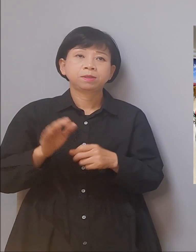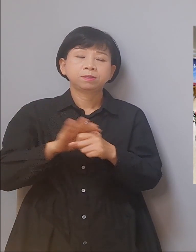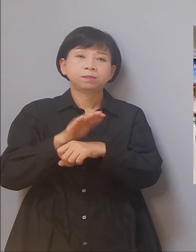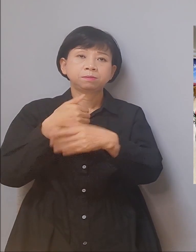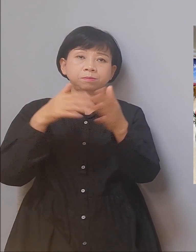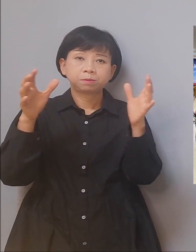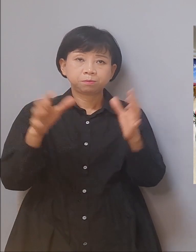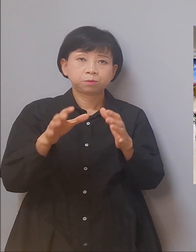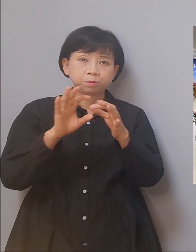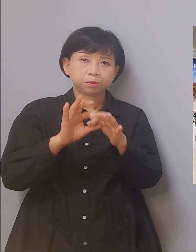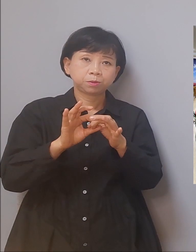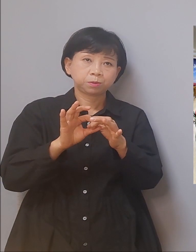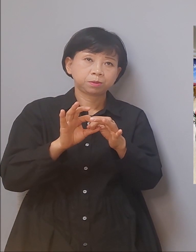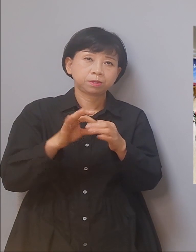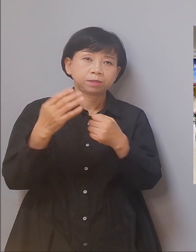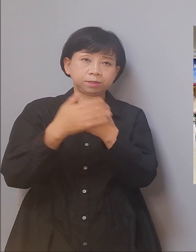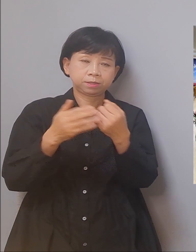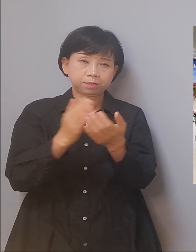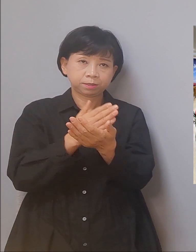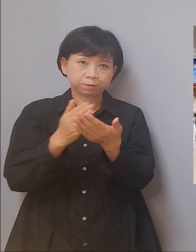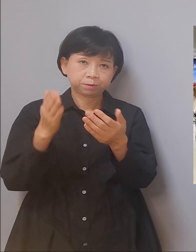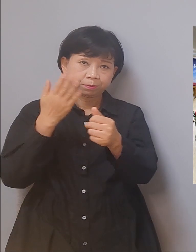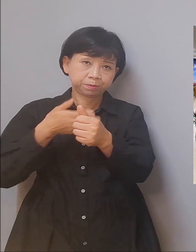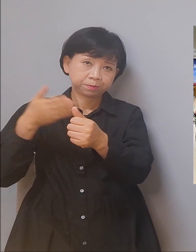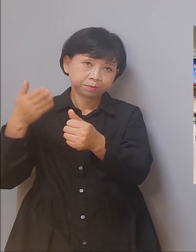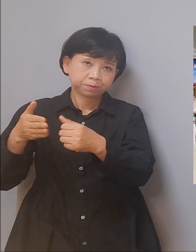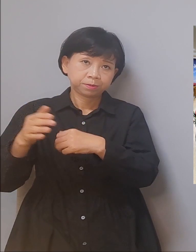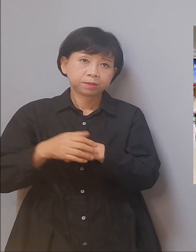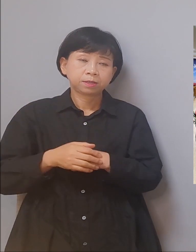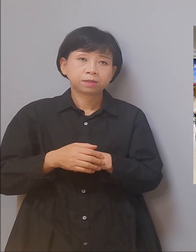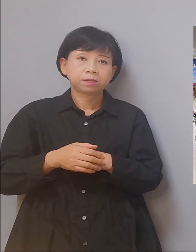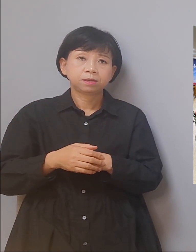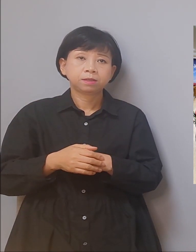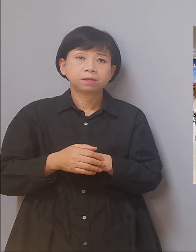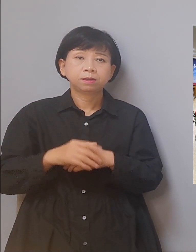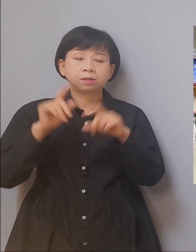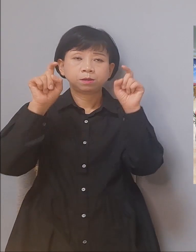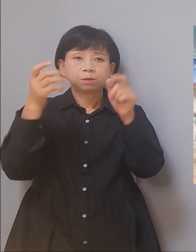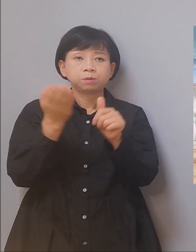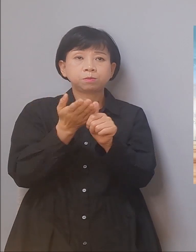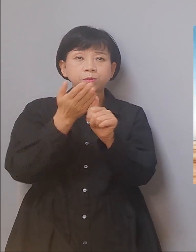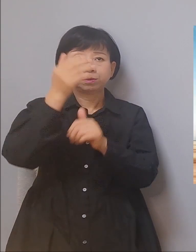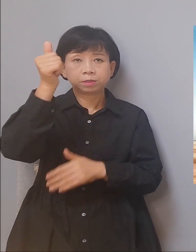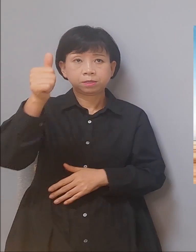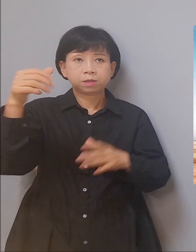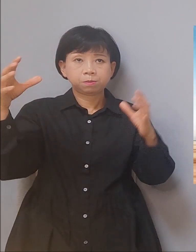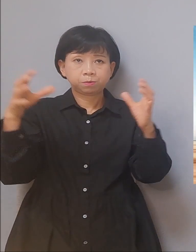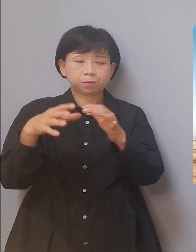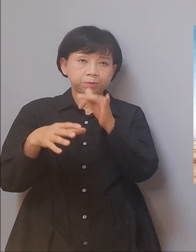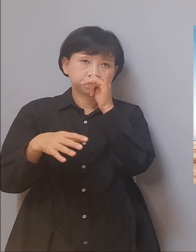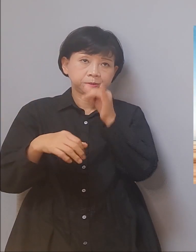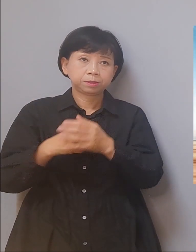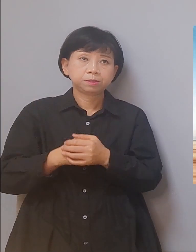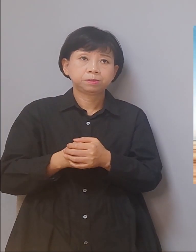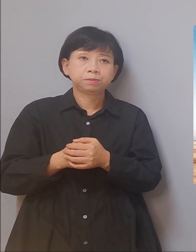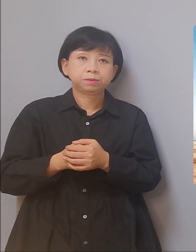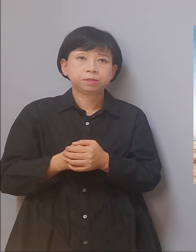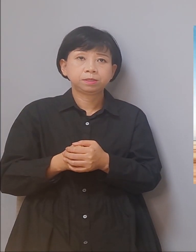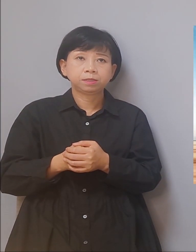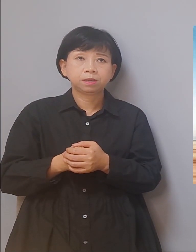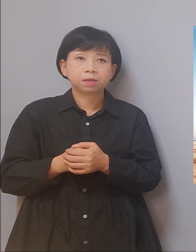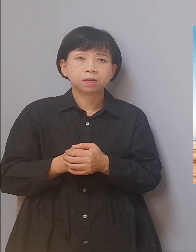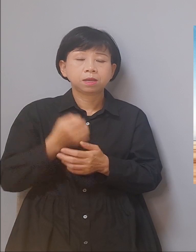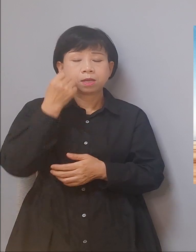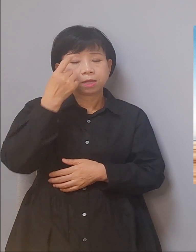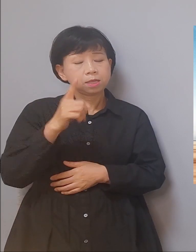사랑방 모임을 통해 은혜 나누시기 바랍니다. 사랑목자 모임이 매주 있습니다. 한 달에 한 번이라도 새벽을 깨워